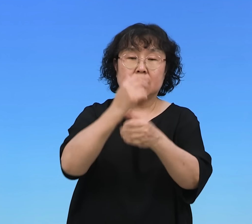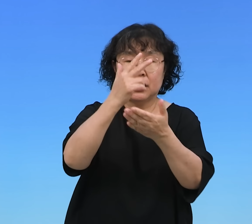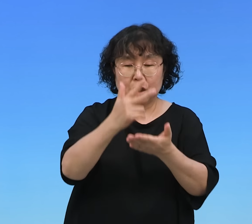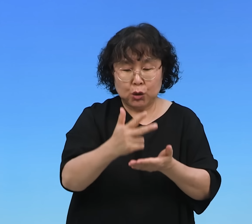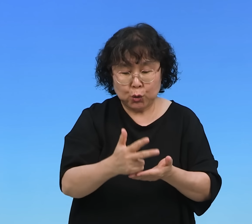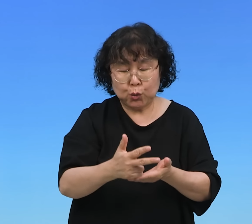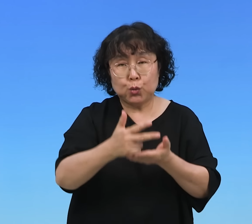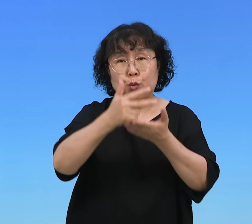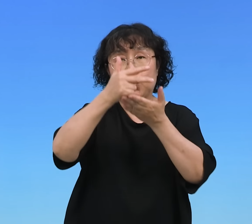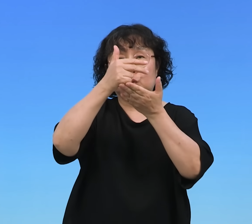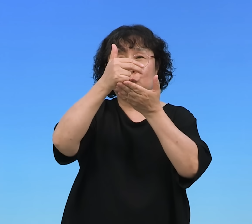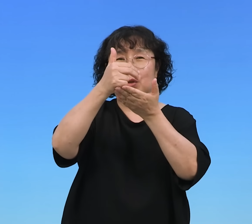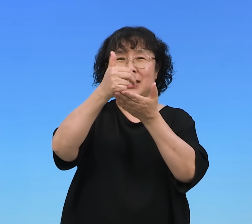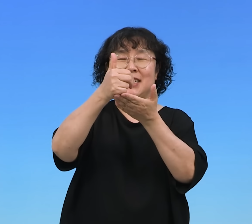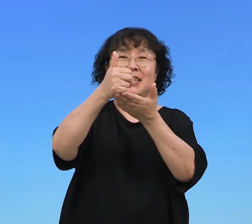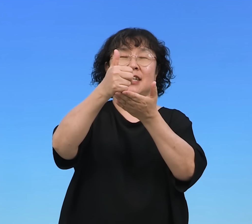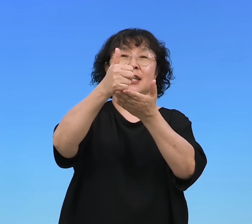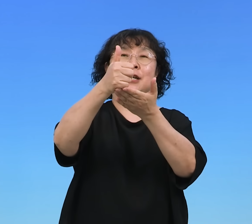신실하신